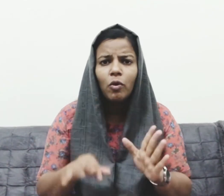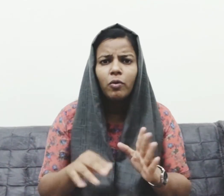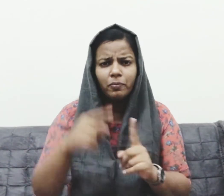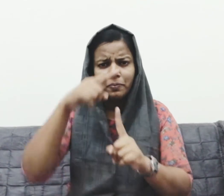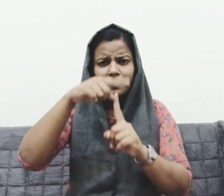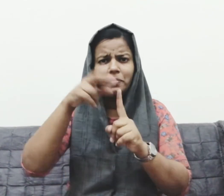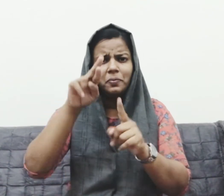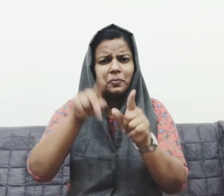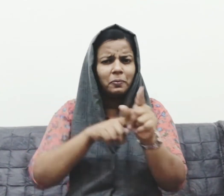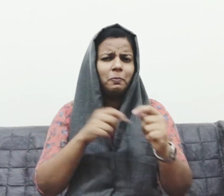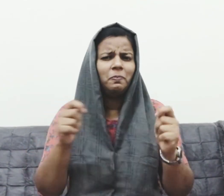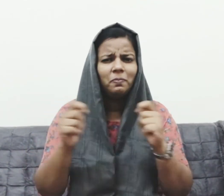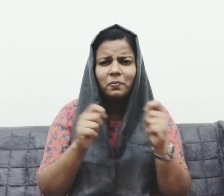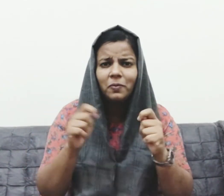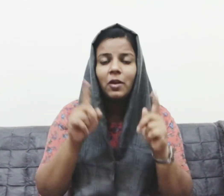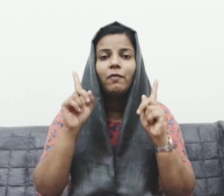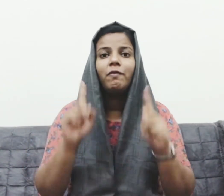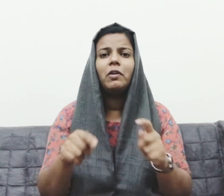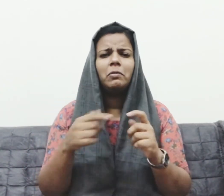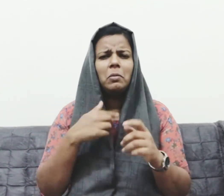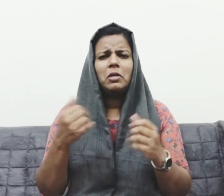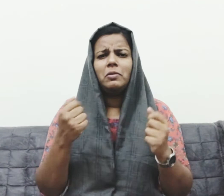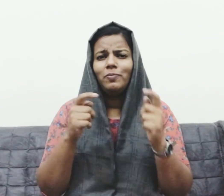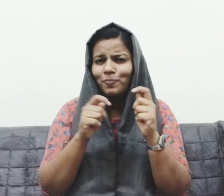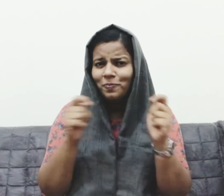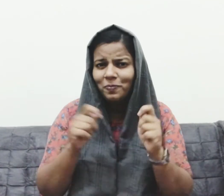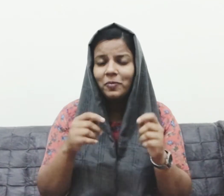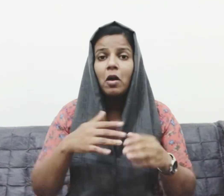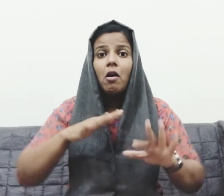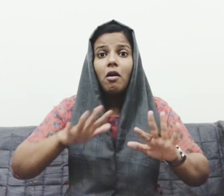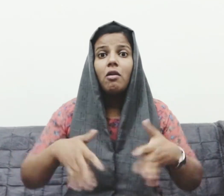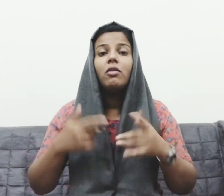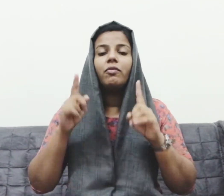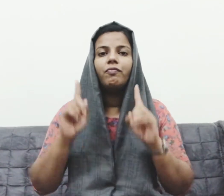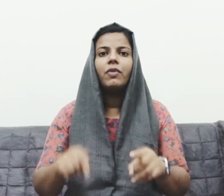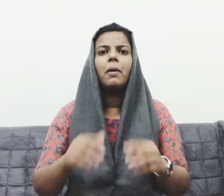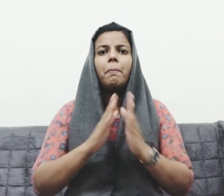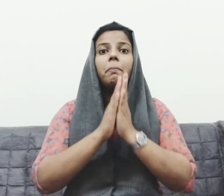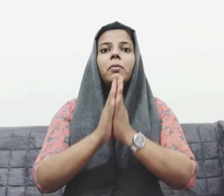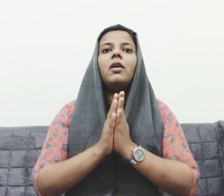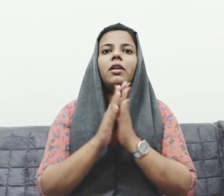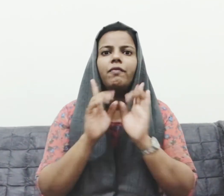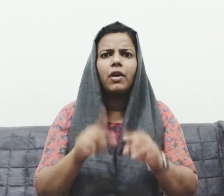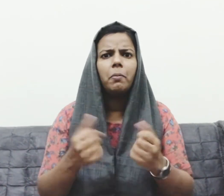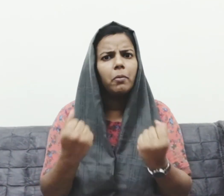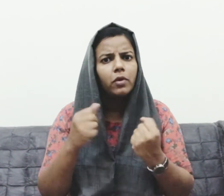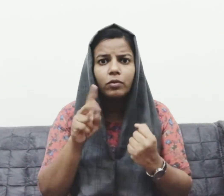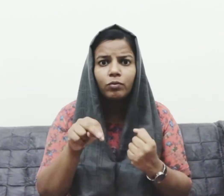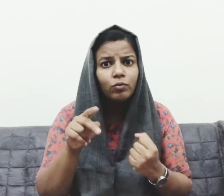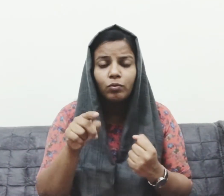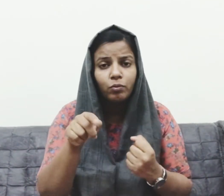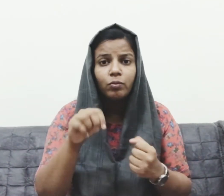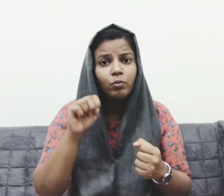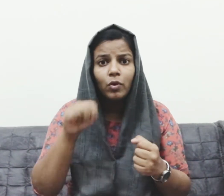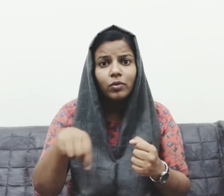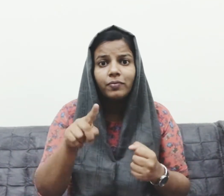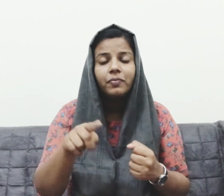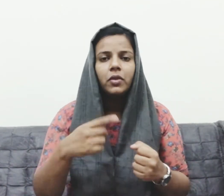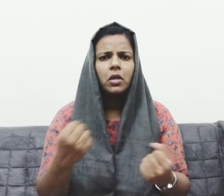ചെയ്യണം, അതിന് ശ്രമിക്കണം, അതിനു വേണ്ടി നമ്മൾ ആഗ്രഹിക്കണം, അതിനുവേണ്ടി പ്രാർത്ഥിക്കണം. കഴിയുമെങ്കിൽ നിങ്ങളാലാവോളം,